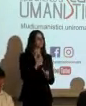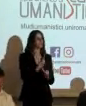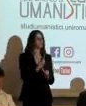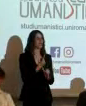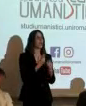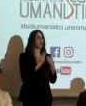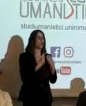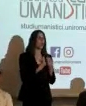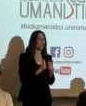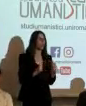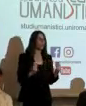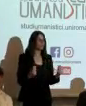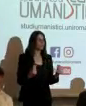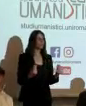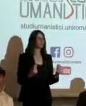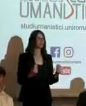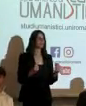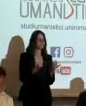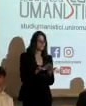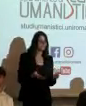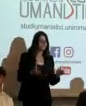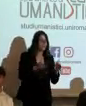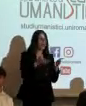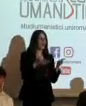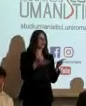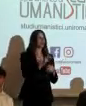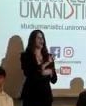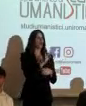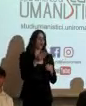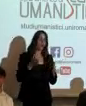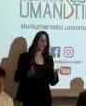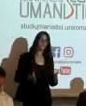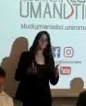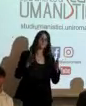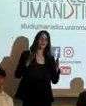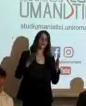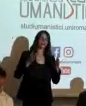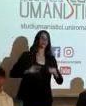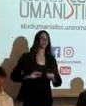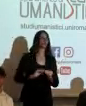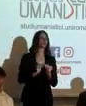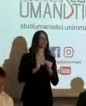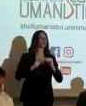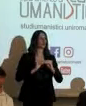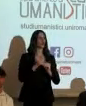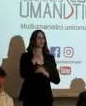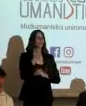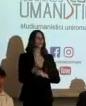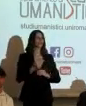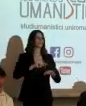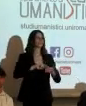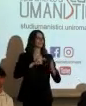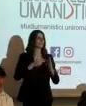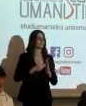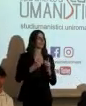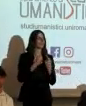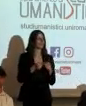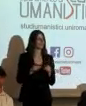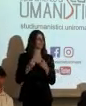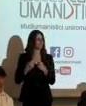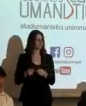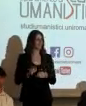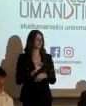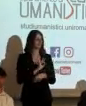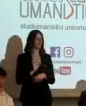di legname, un edificio costruito con varie tecniche diverse. piuttosto che capire contesti interi,